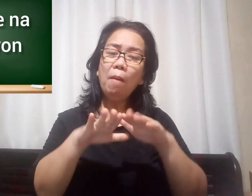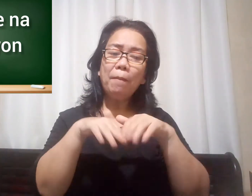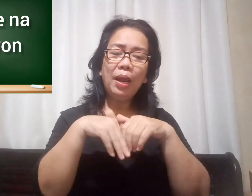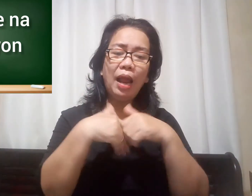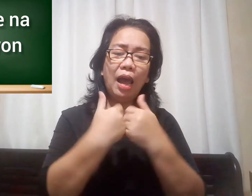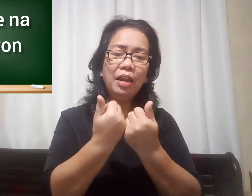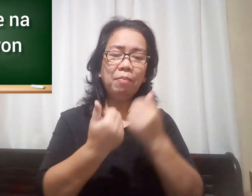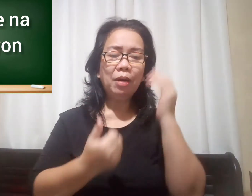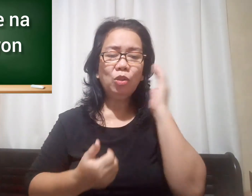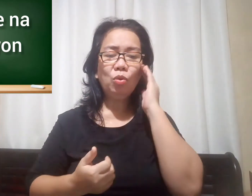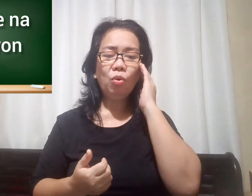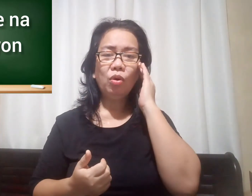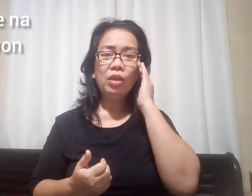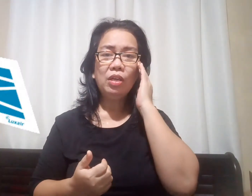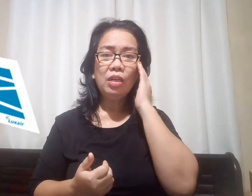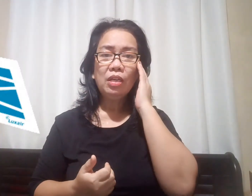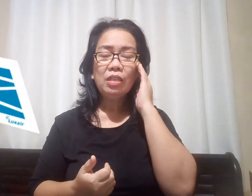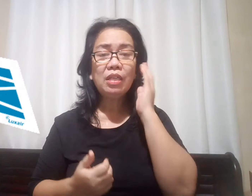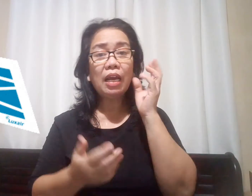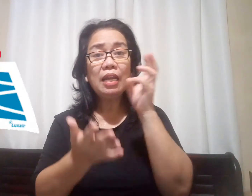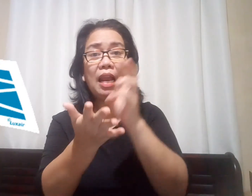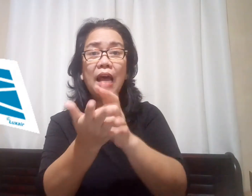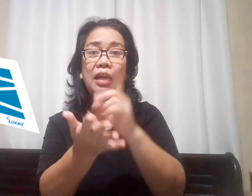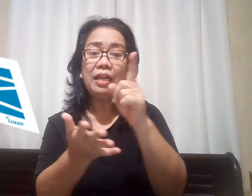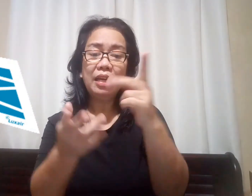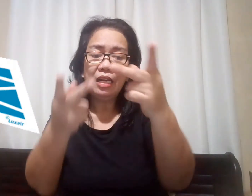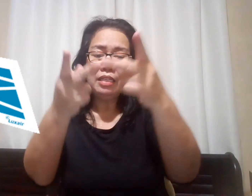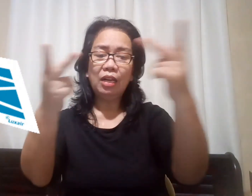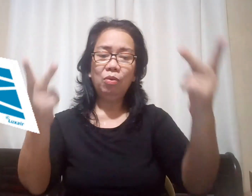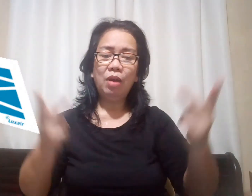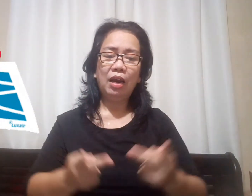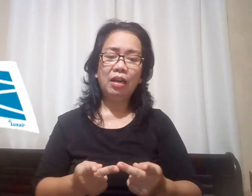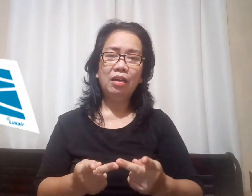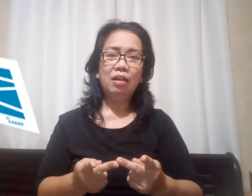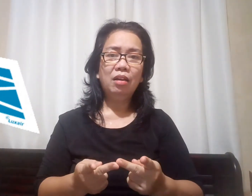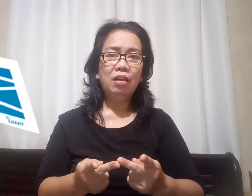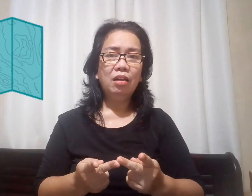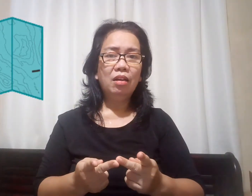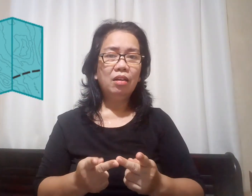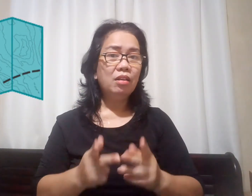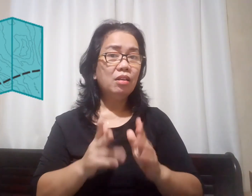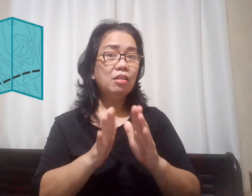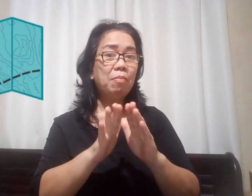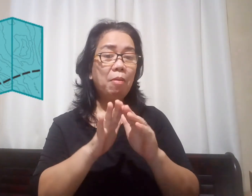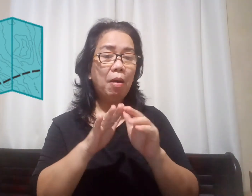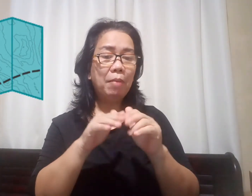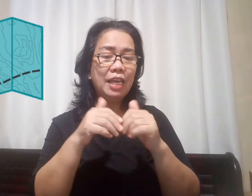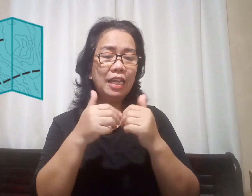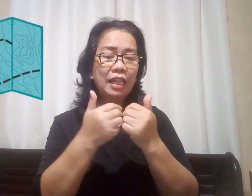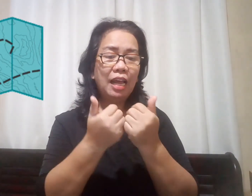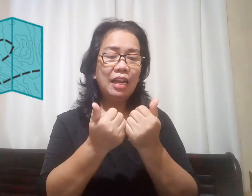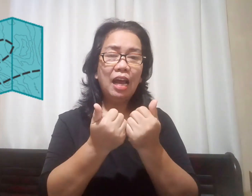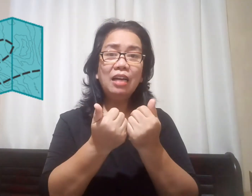paraanong pagtukoy sa kinalalagyan ng isang lugar. Sa pamamagitan ng